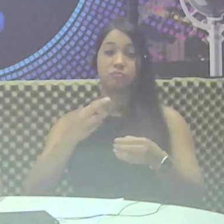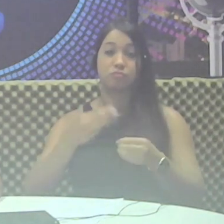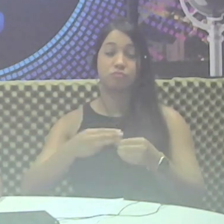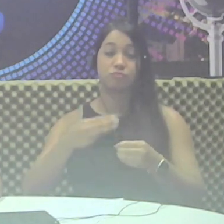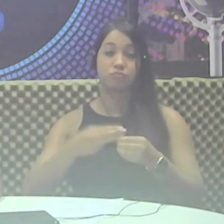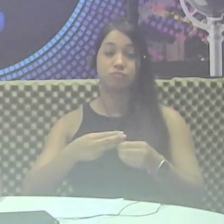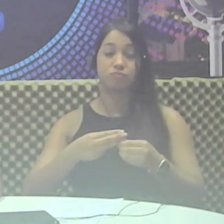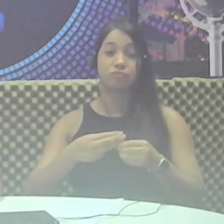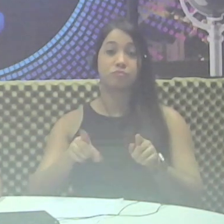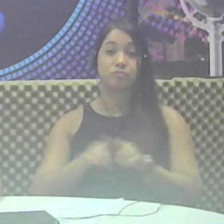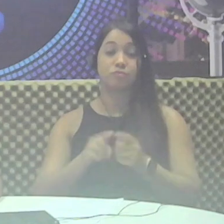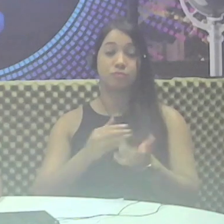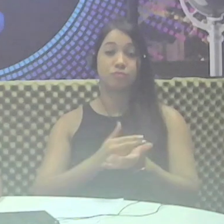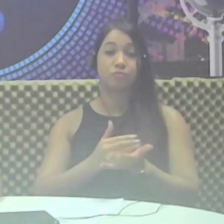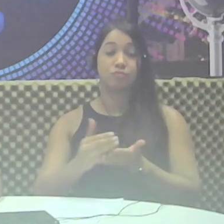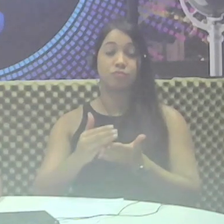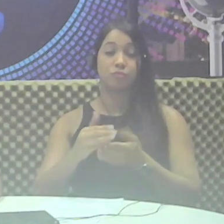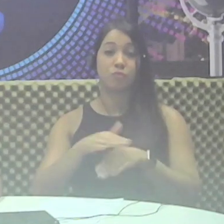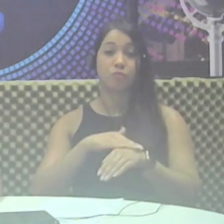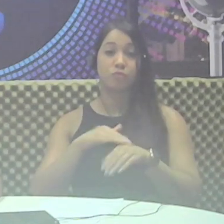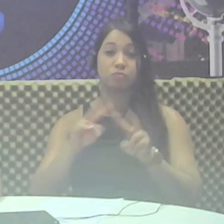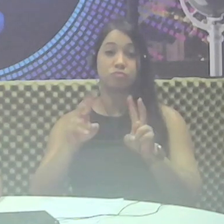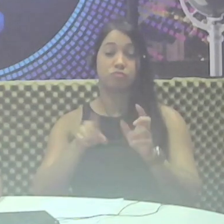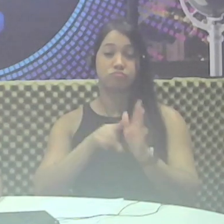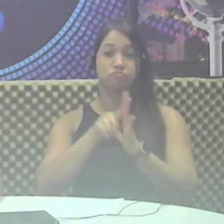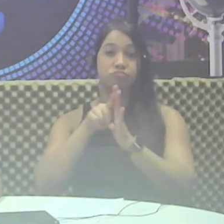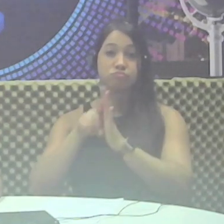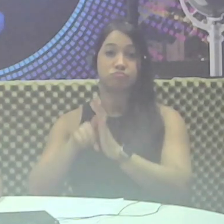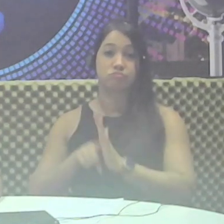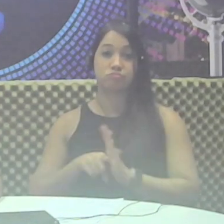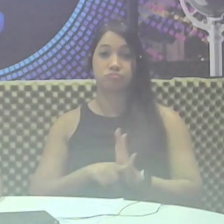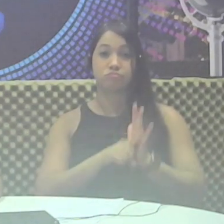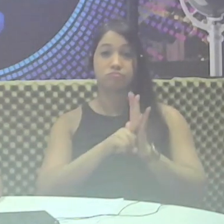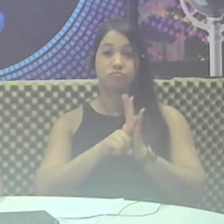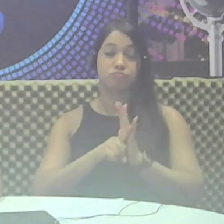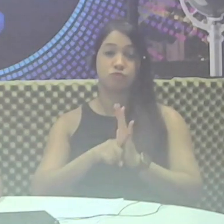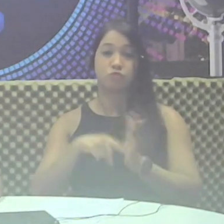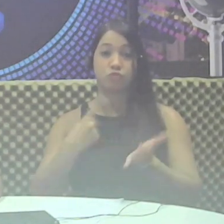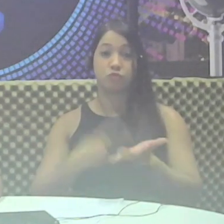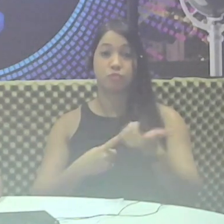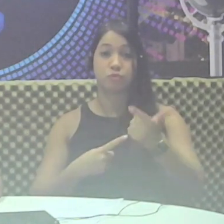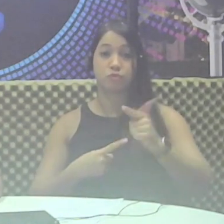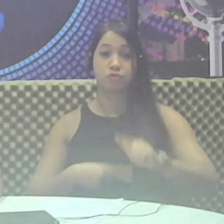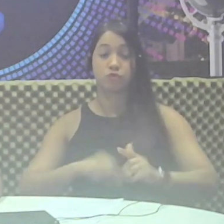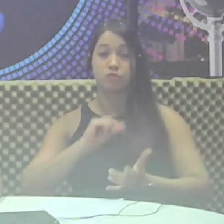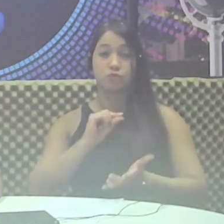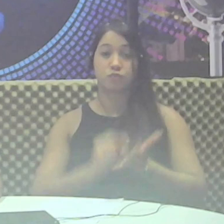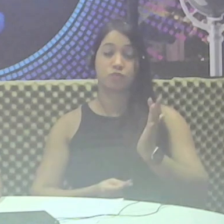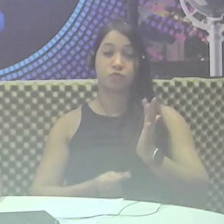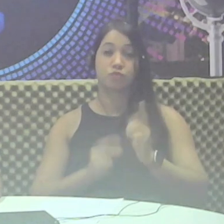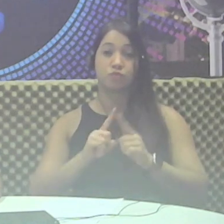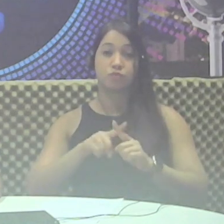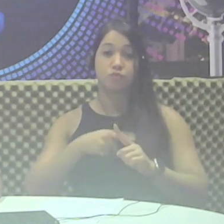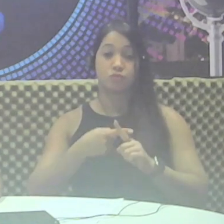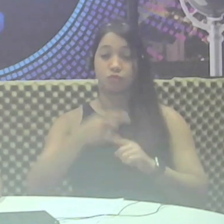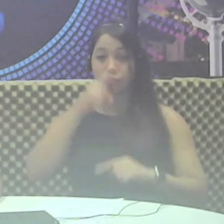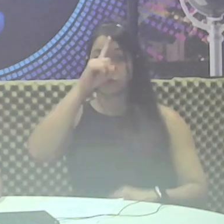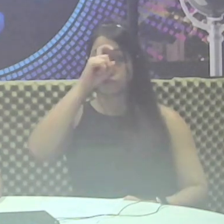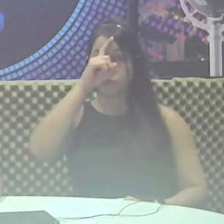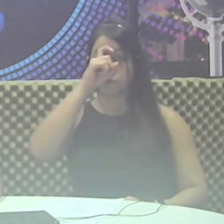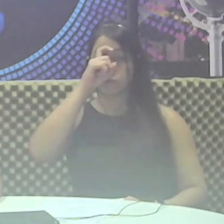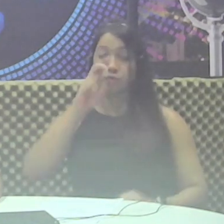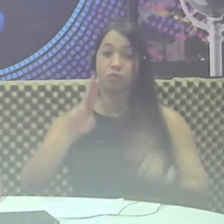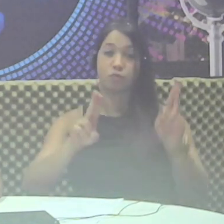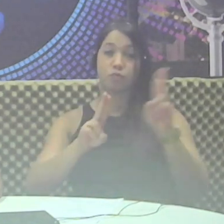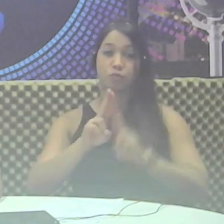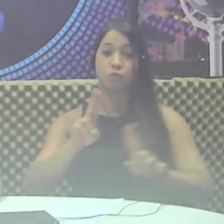disso, iniciou-se o diálogo para um estudo que definirá a repactuação contratual junto ao Hospital das Clínicas da